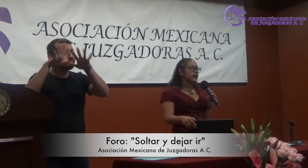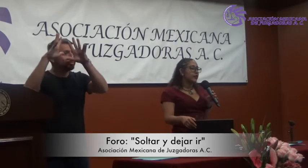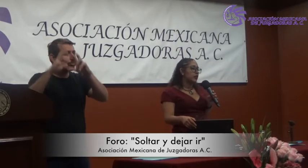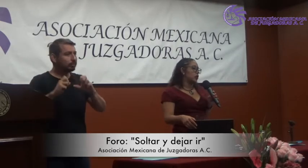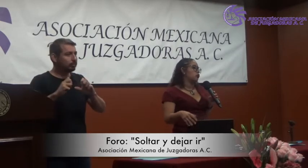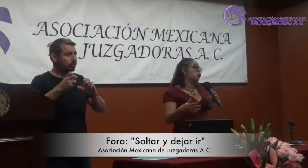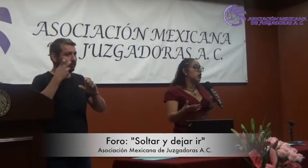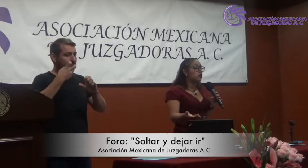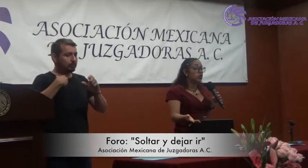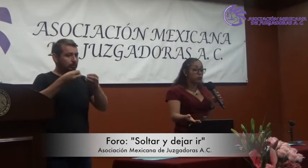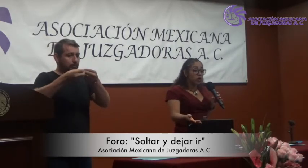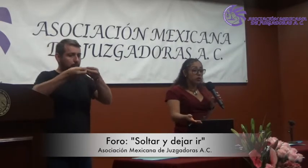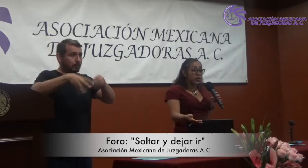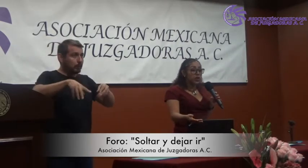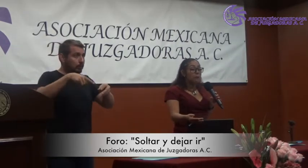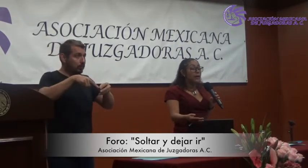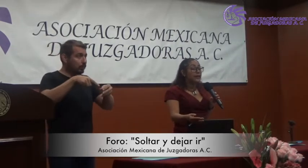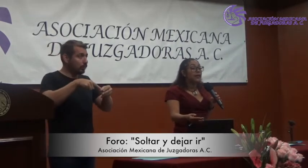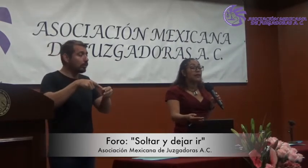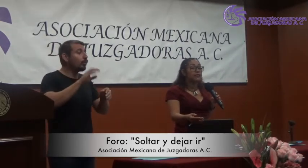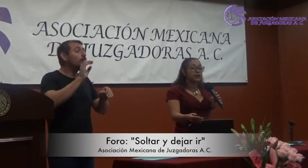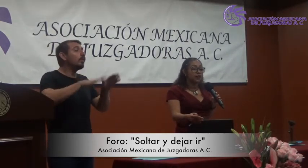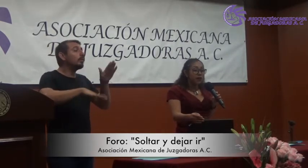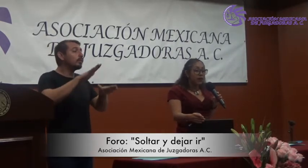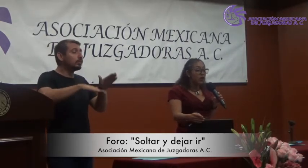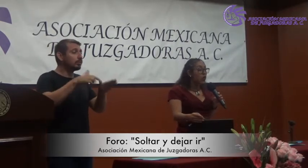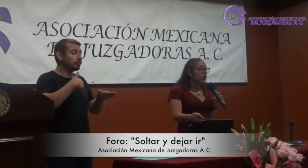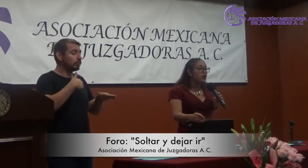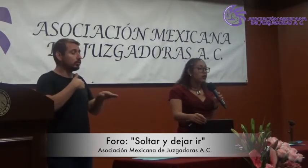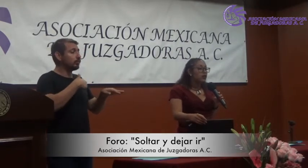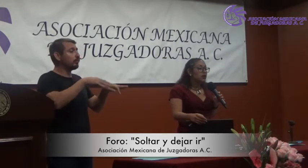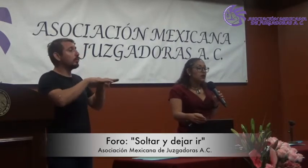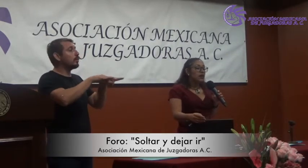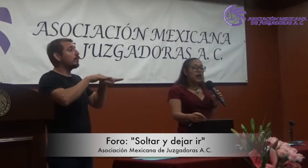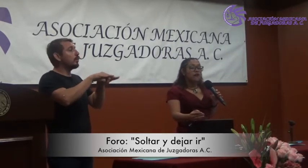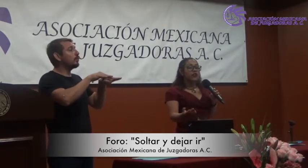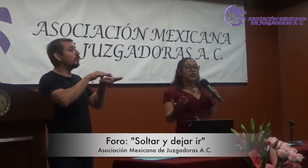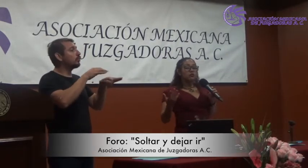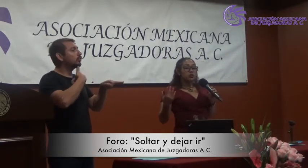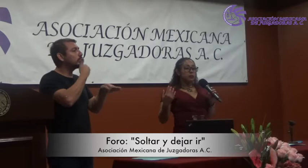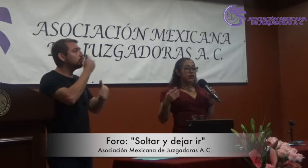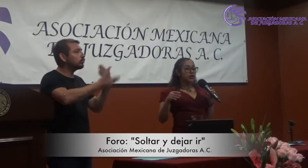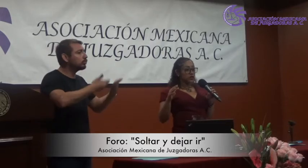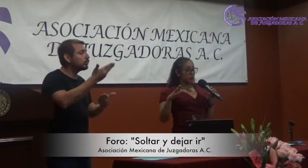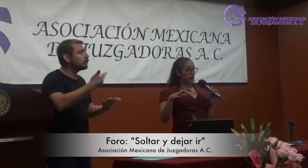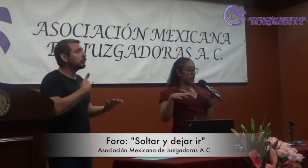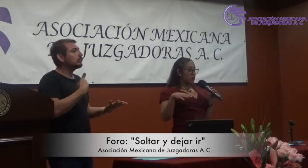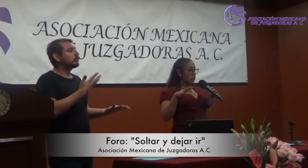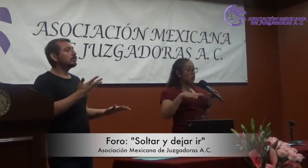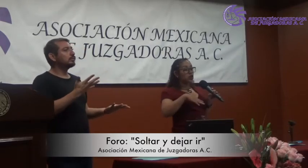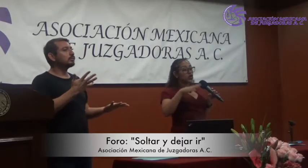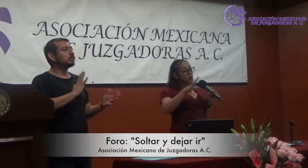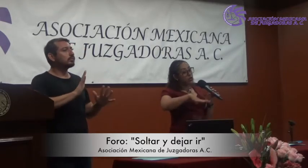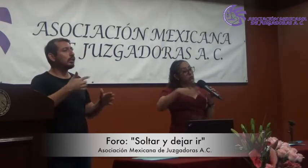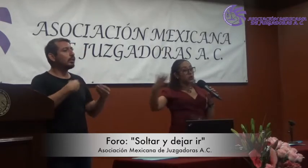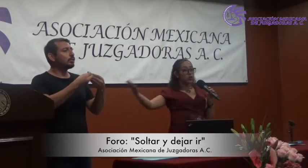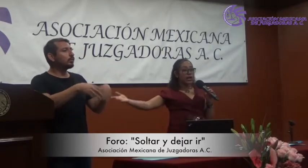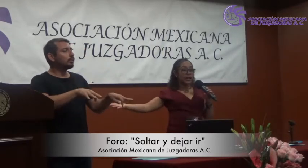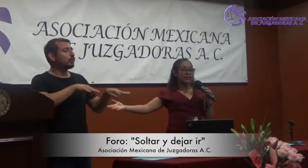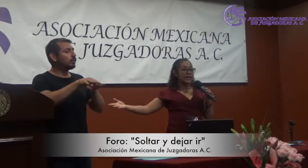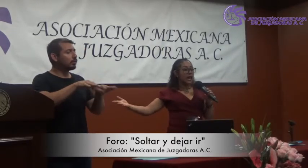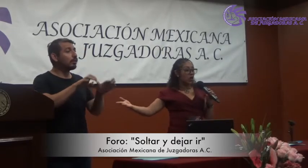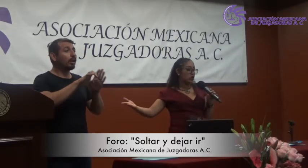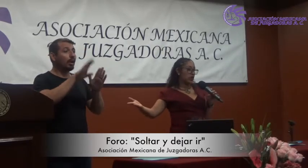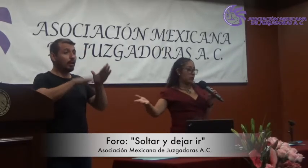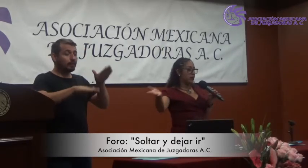de un automóvil, la pérdida del trabajo. Afrontamos pérdidas, por ejemplo, cuando nos mudamos de